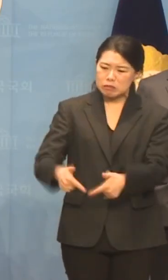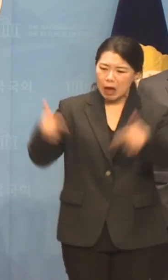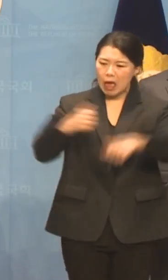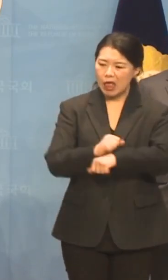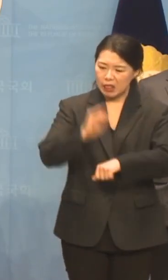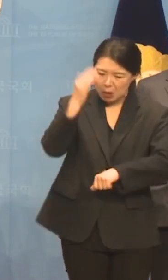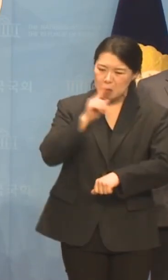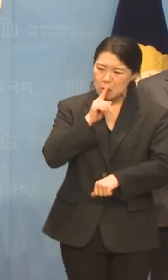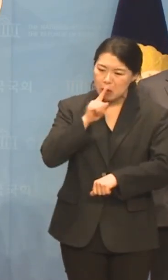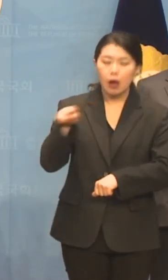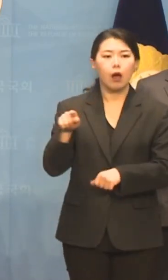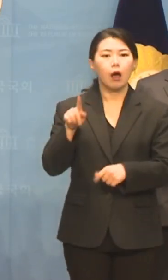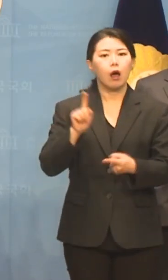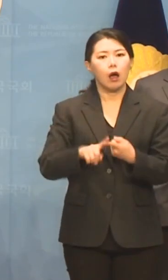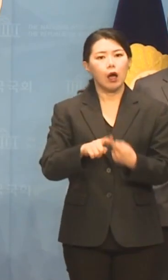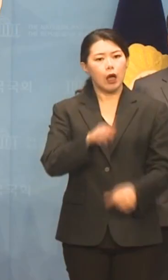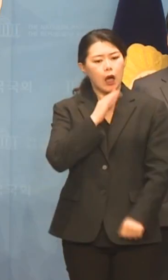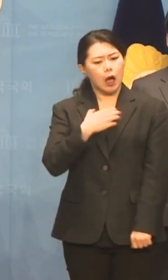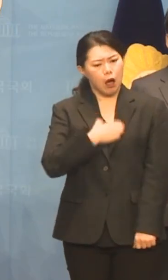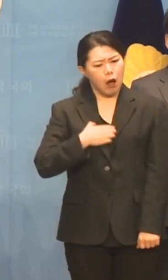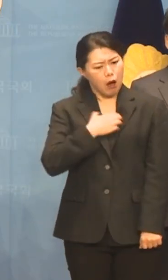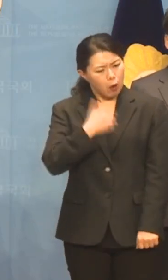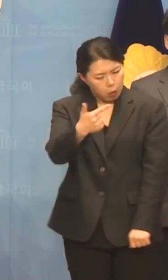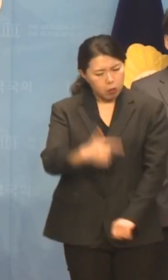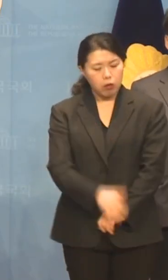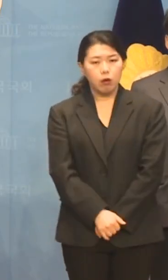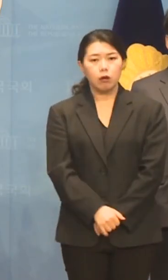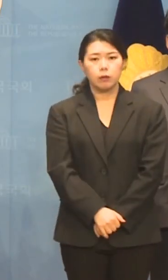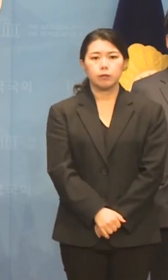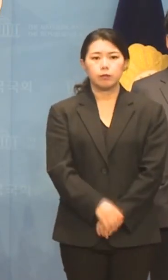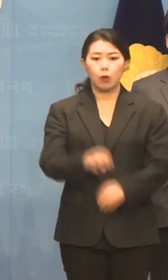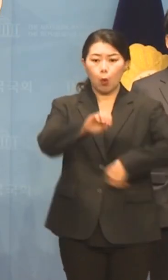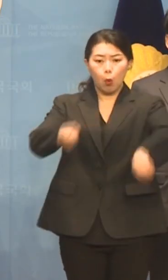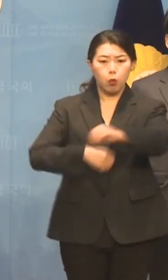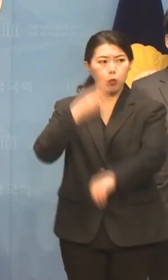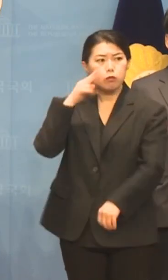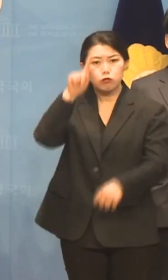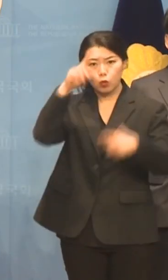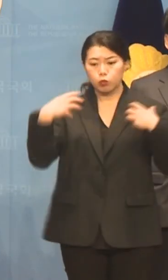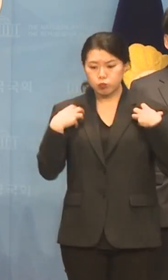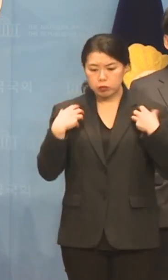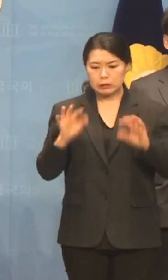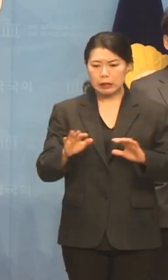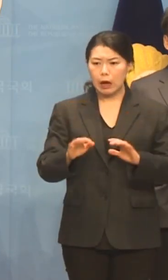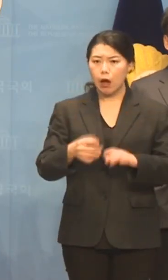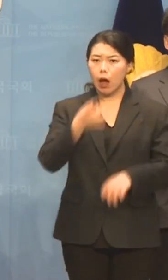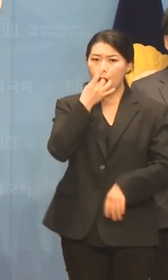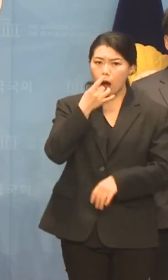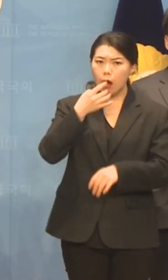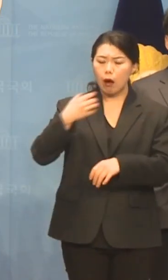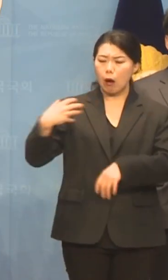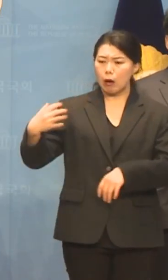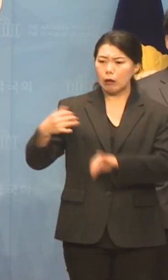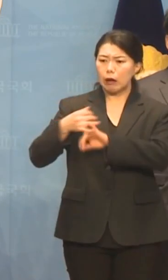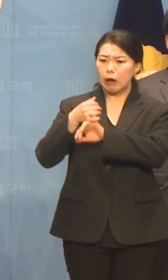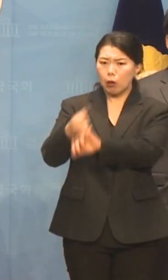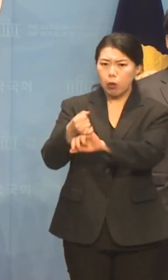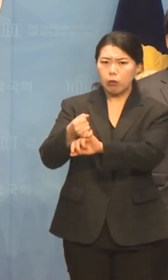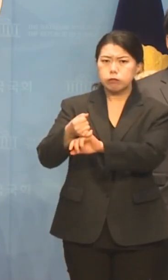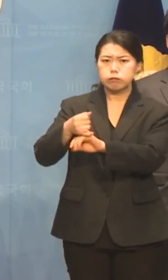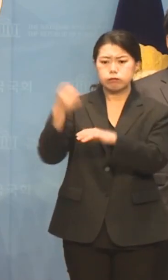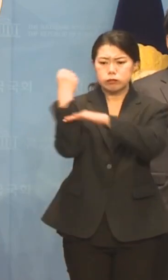우리는 심각히 우려하지 않을 수 없다. 오히려 미국 정부는 불합리한 쌀 의무 도입 물량